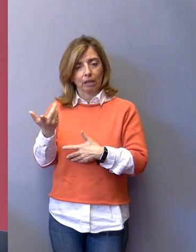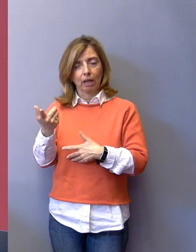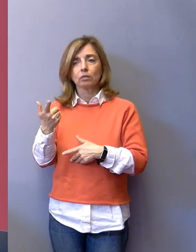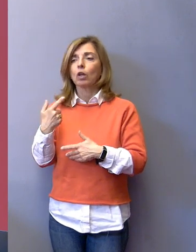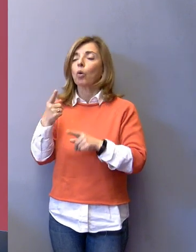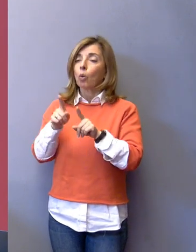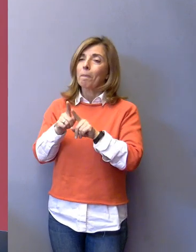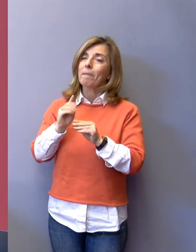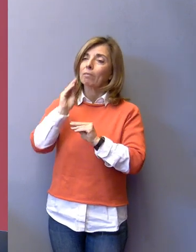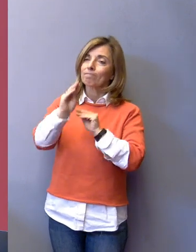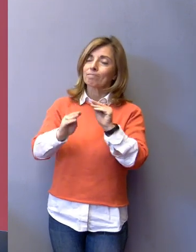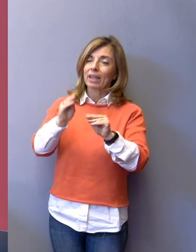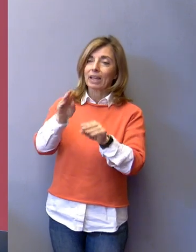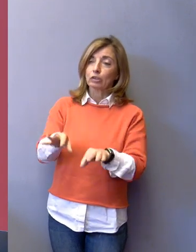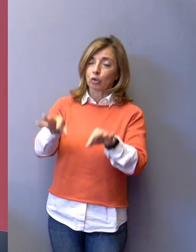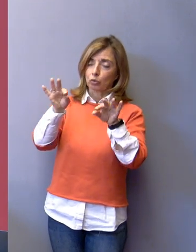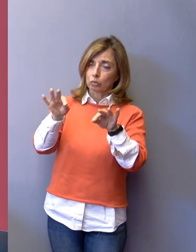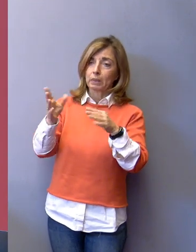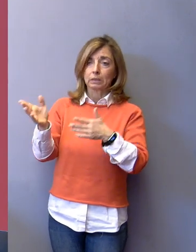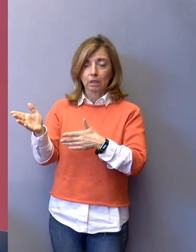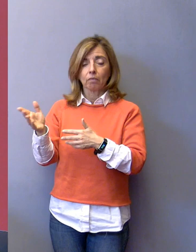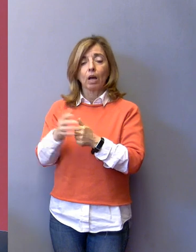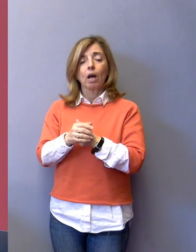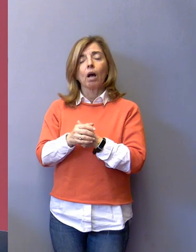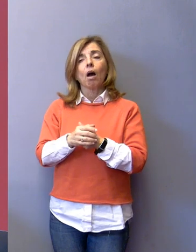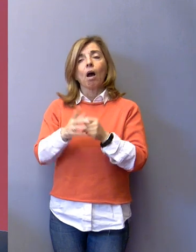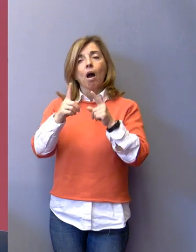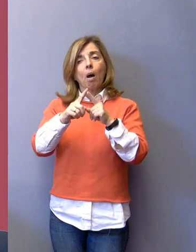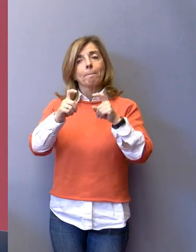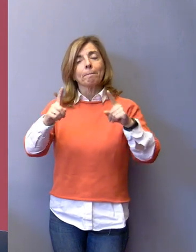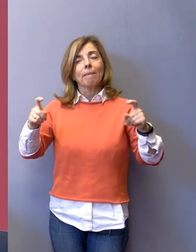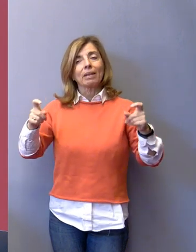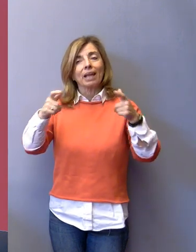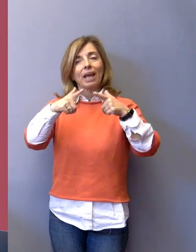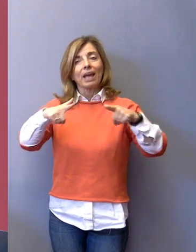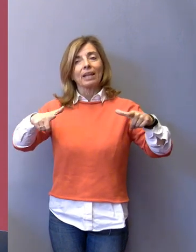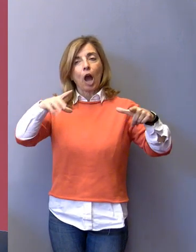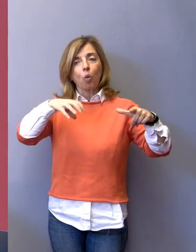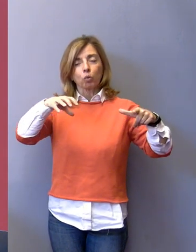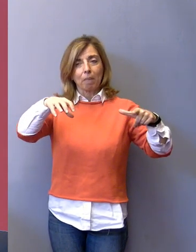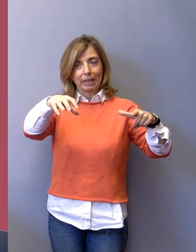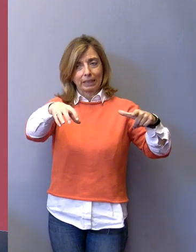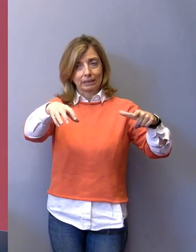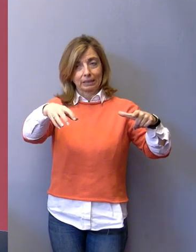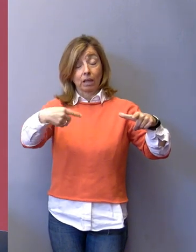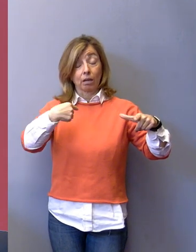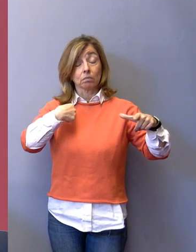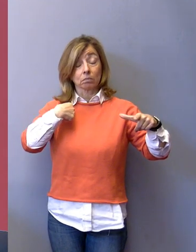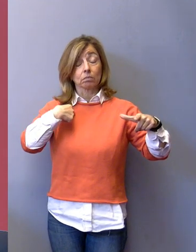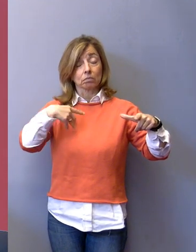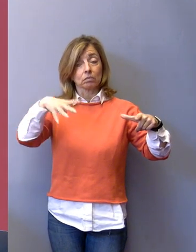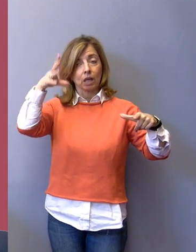sospensive ora la materia urbanistica una cosa che ho imparato stando qui dentro è che è molto molto complessa D'altronde se